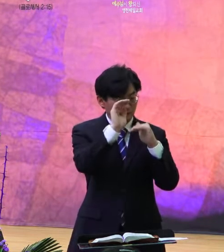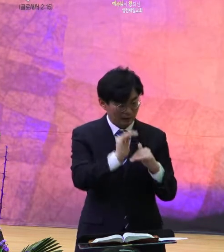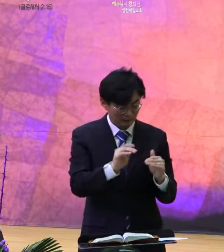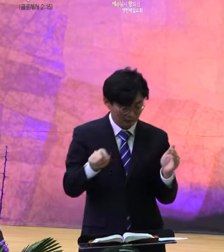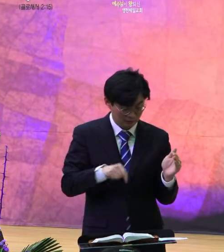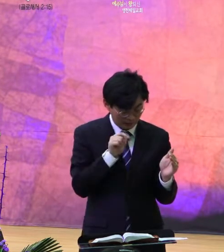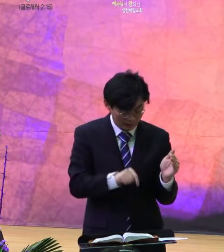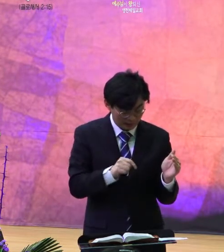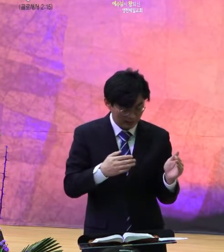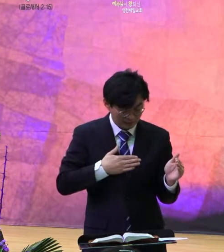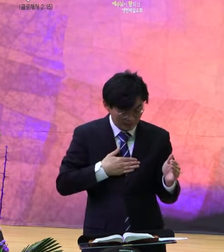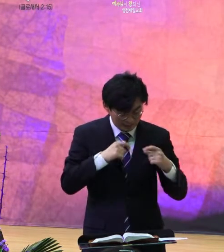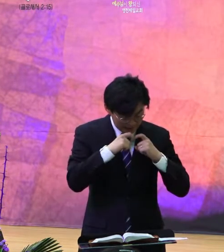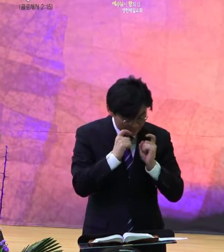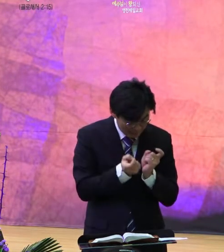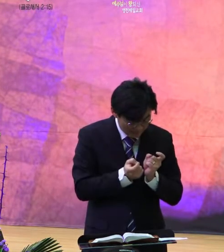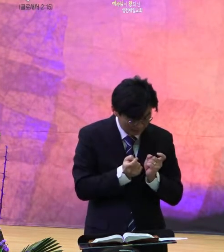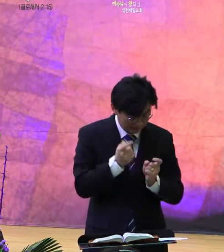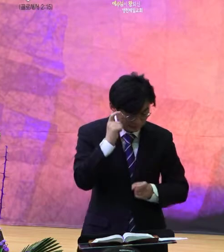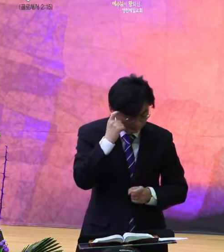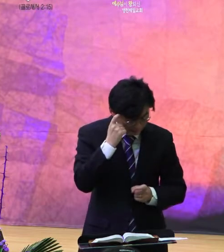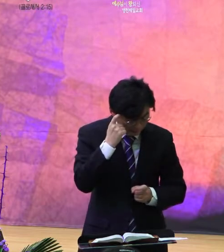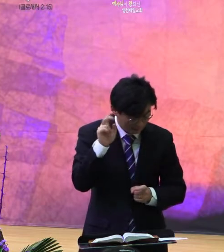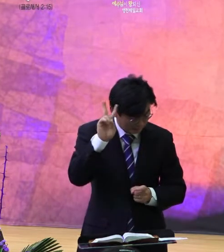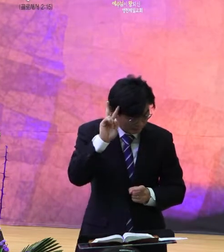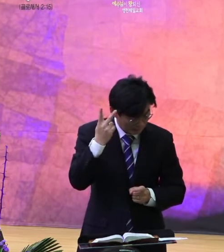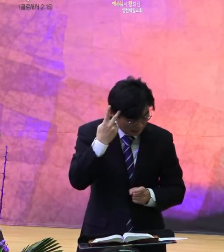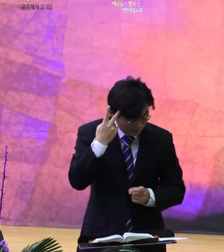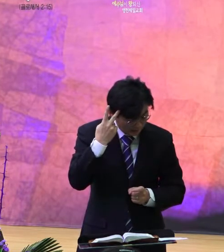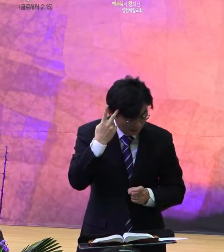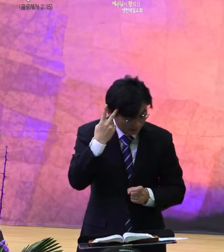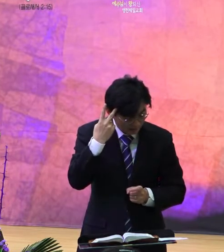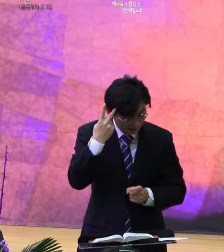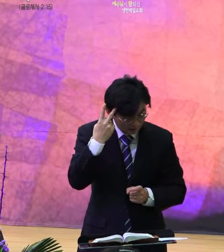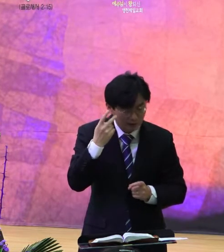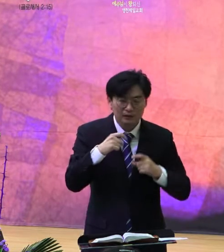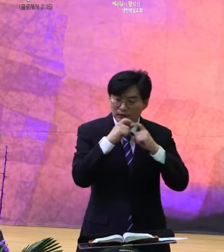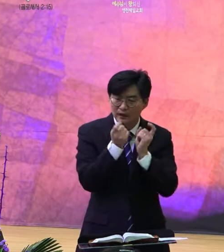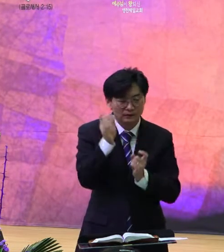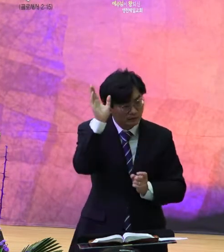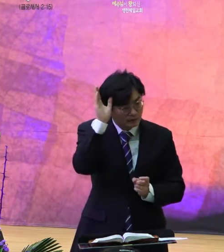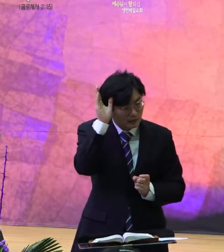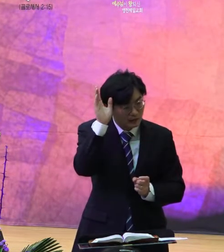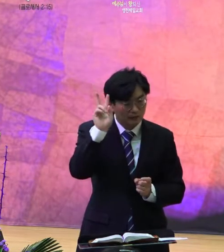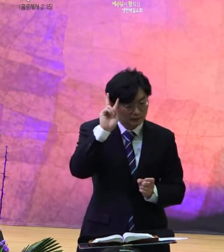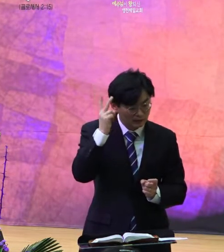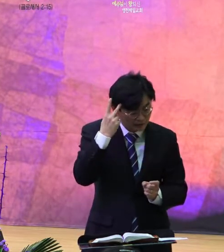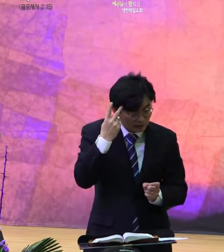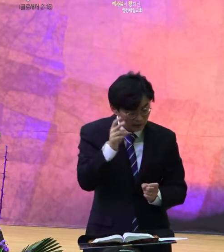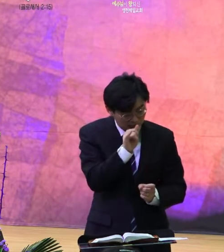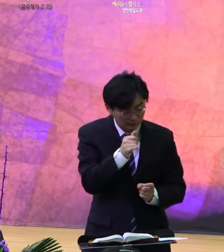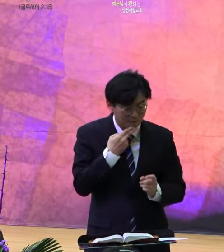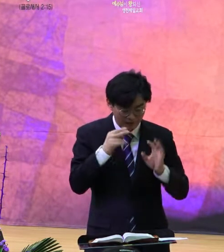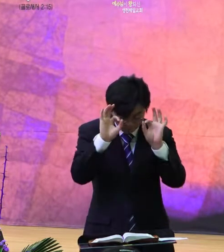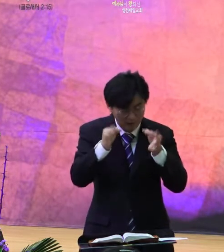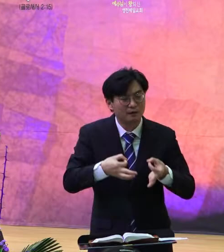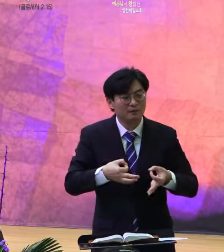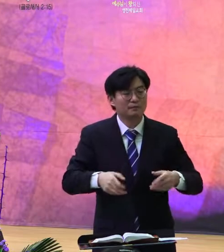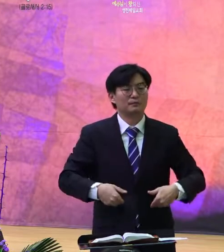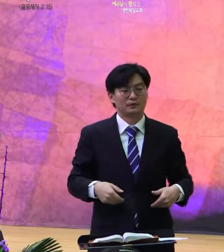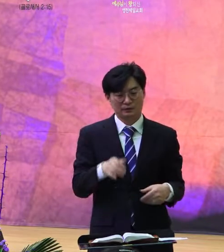아니라 내 뜻을 이루기 위한 그런 공허한 외침은 아닌지 곰곰이 생각해 볼 필요가 있습니다.